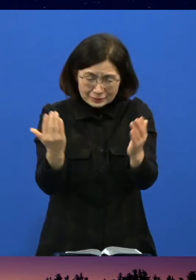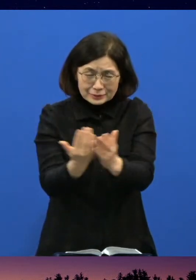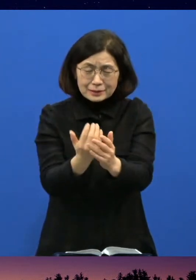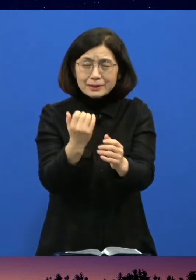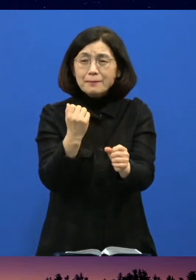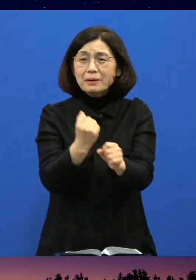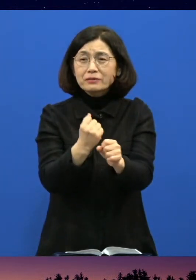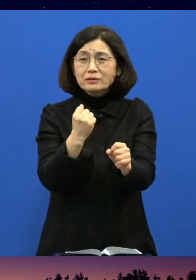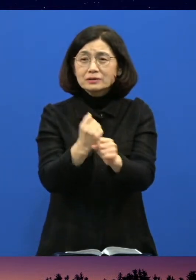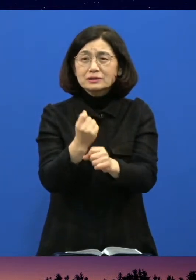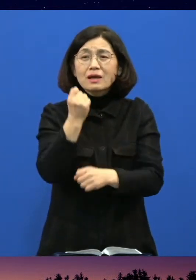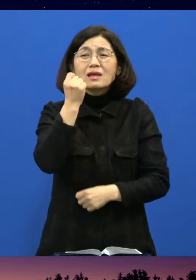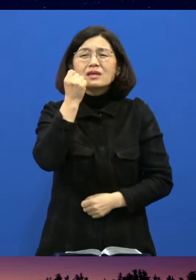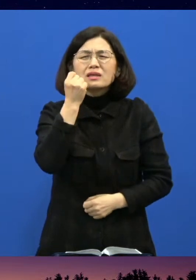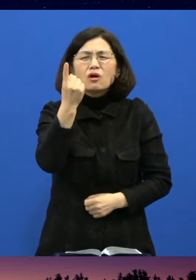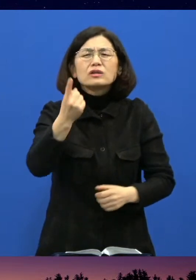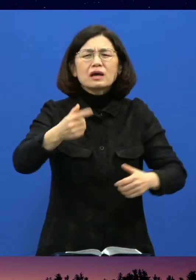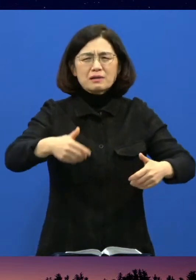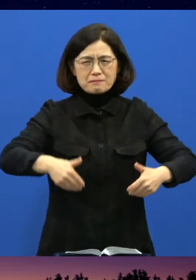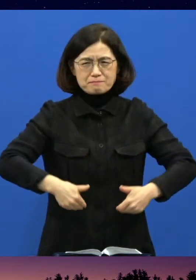걸리는 거예요.